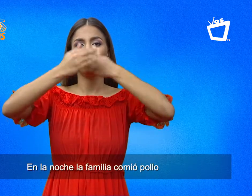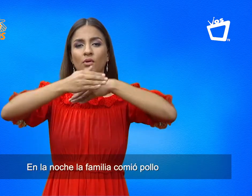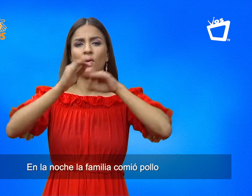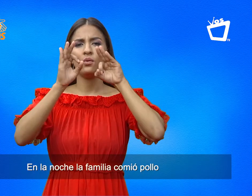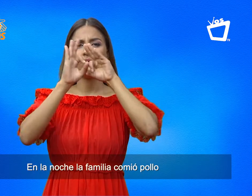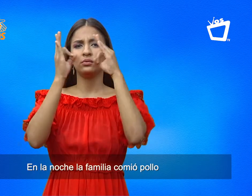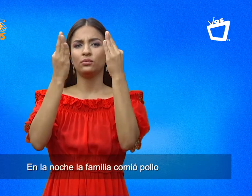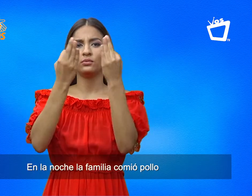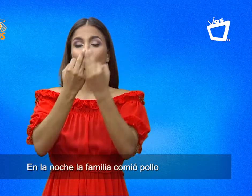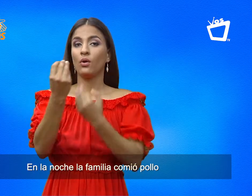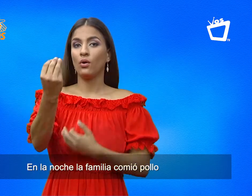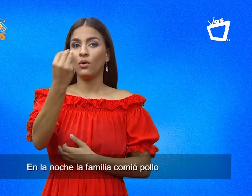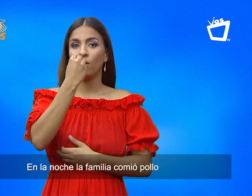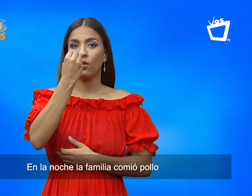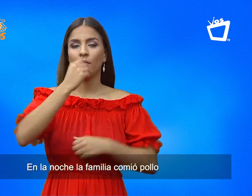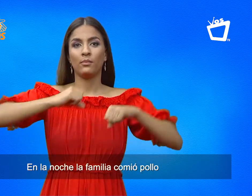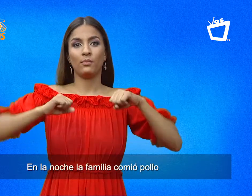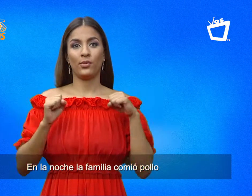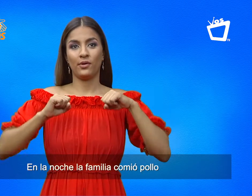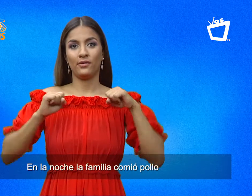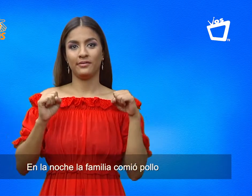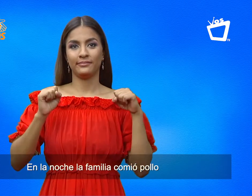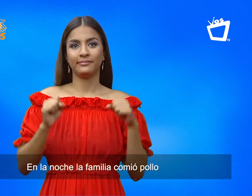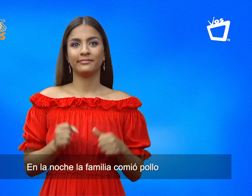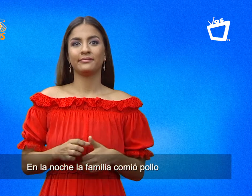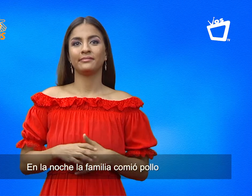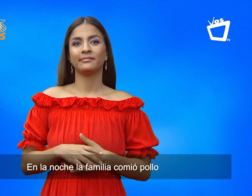en la noche la familia comió pollo